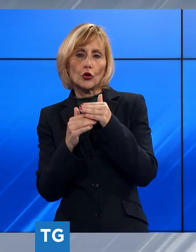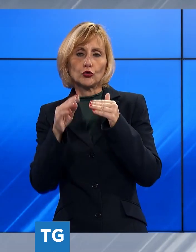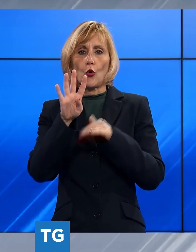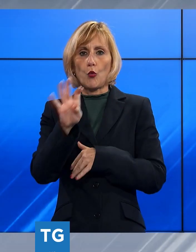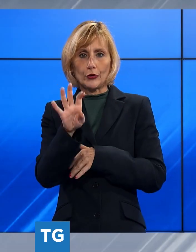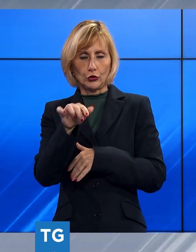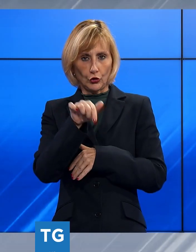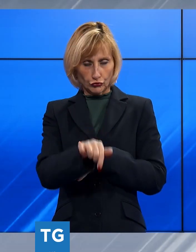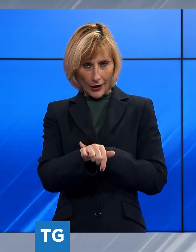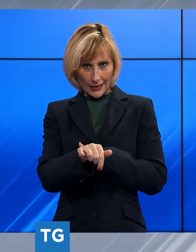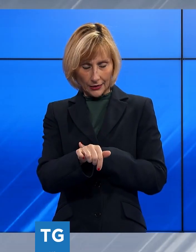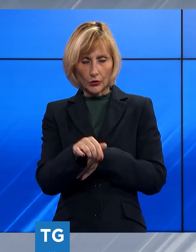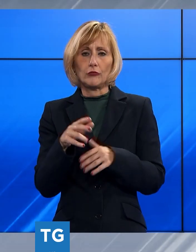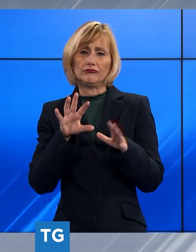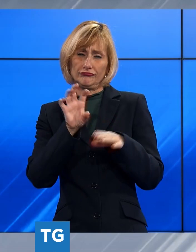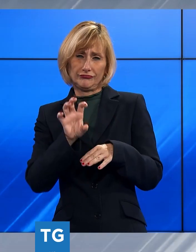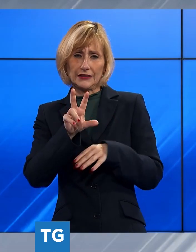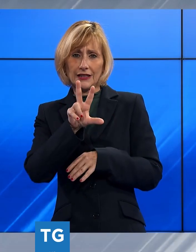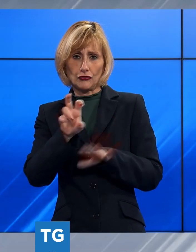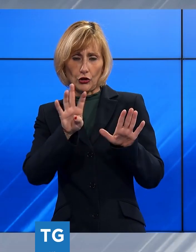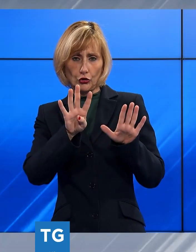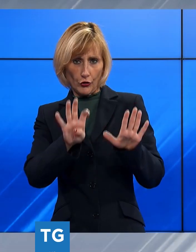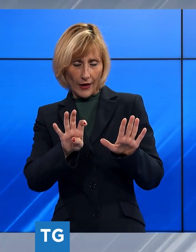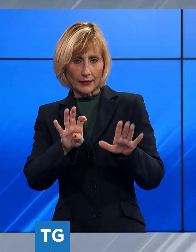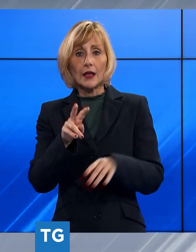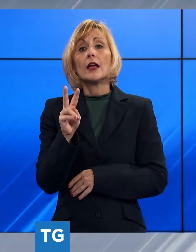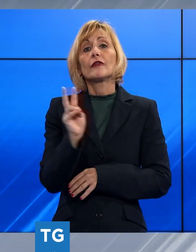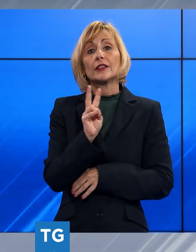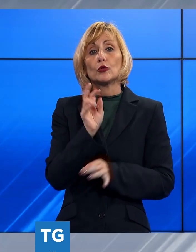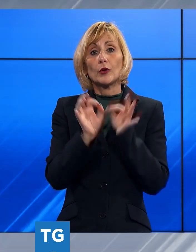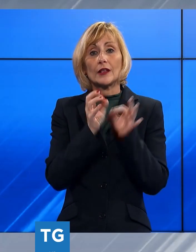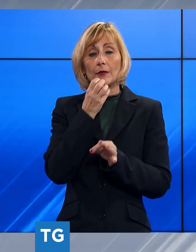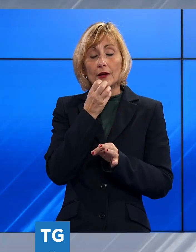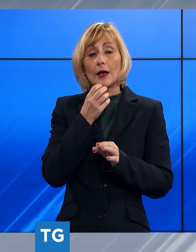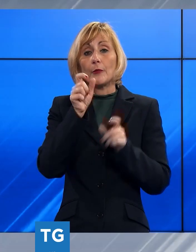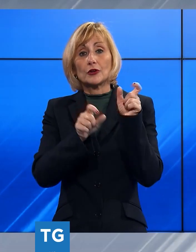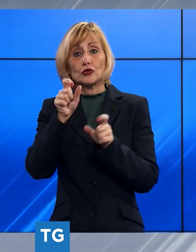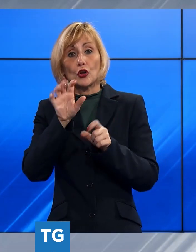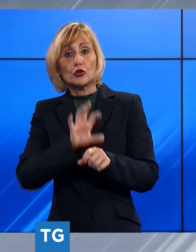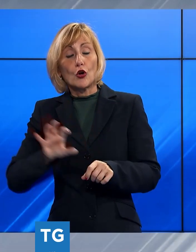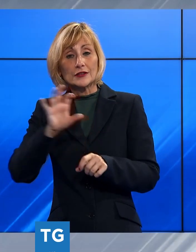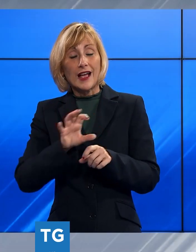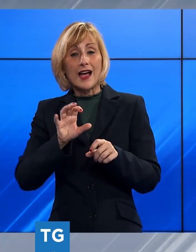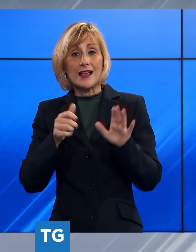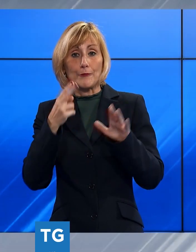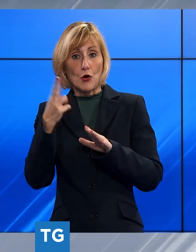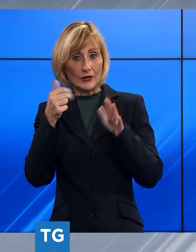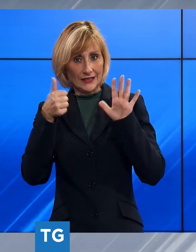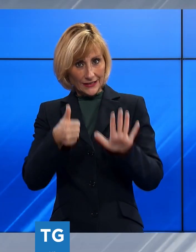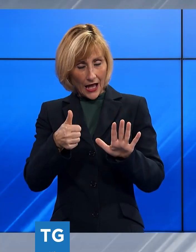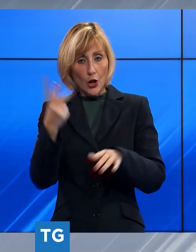sono 390 dei quali 22 in terapia intensiva sei i decessi in Toscana i nuovi contagiati in provincia di Lucca sono